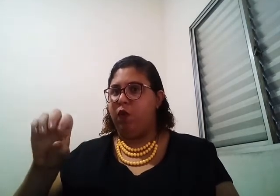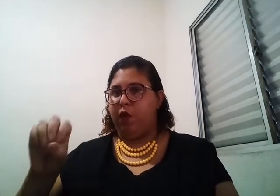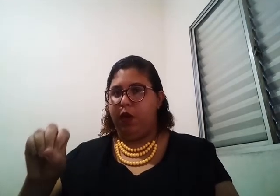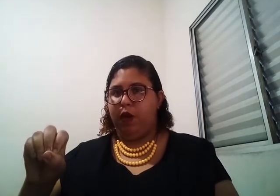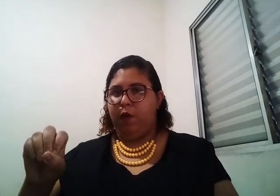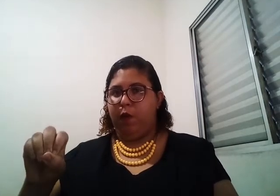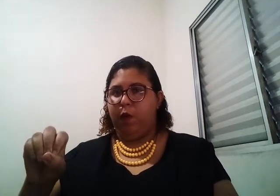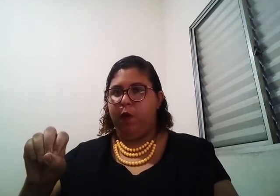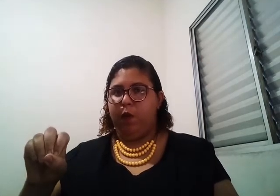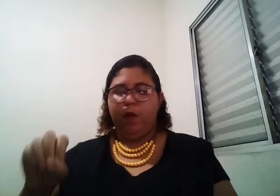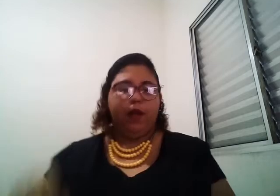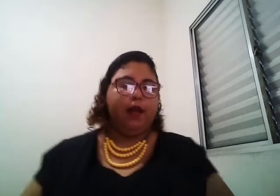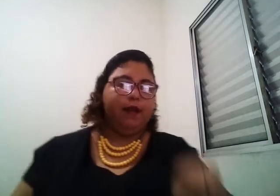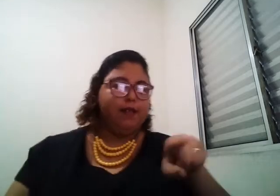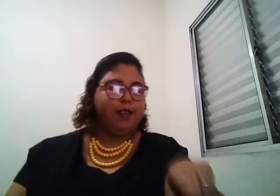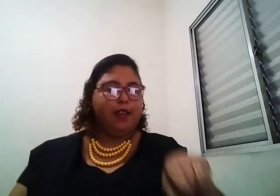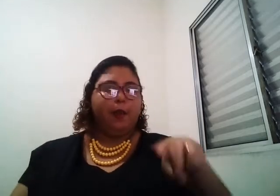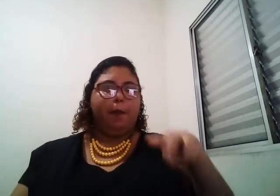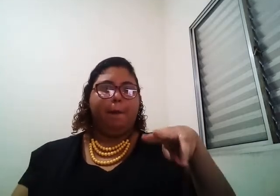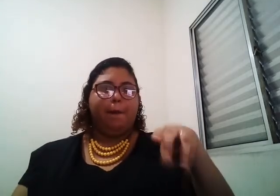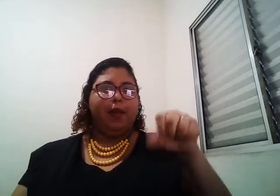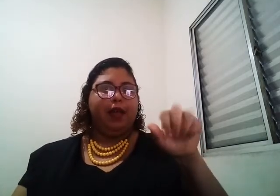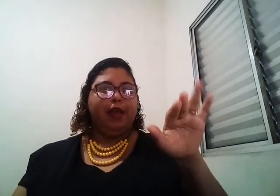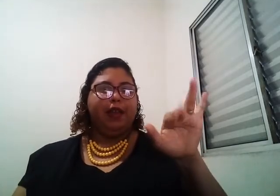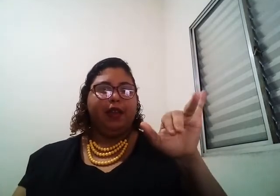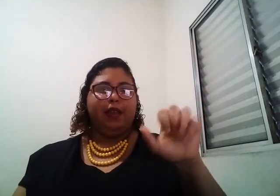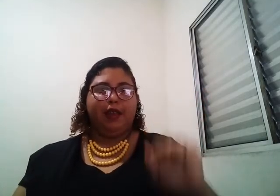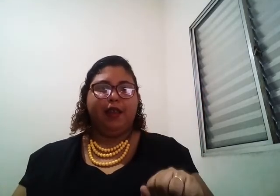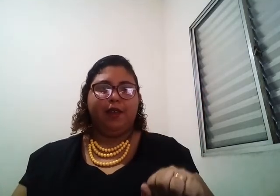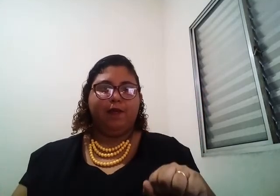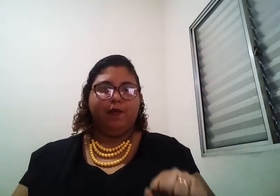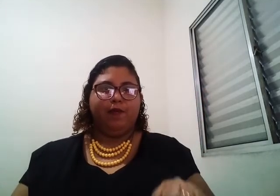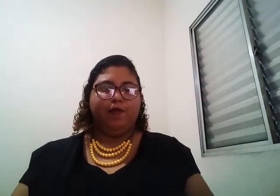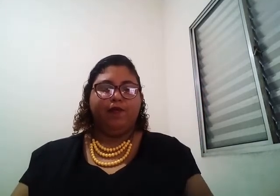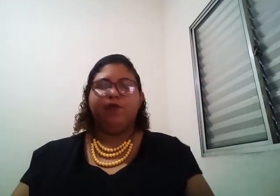de dois personagens novamente. João ama Maria.